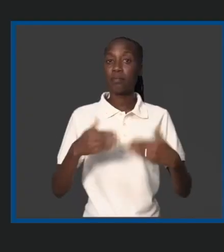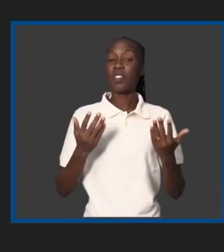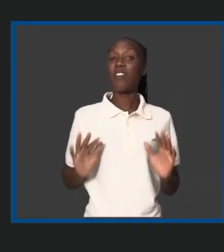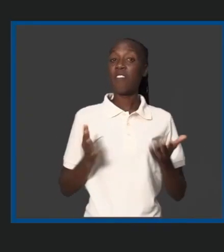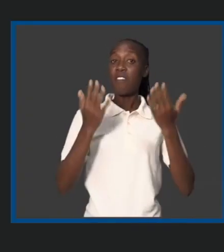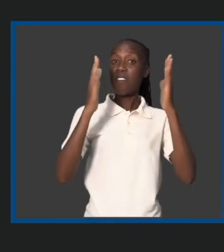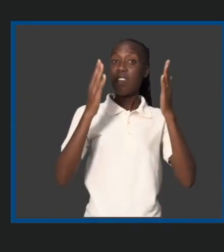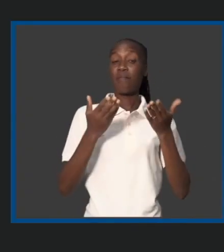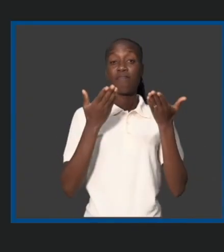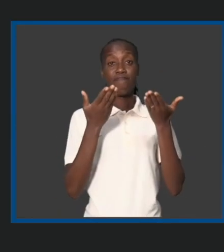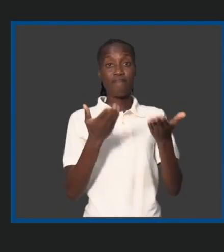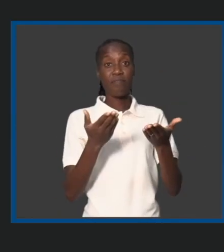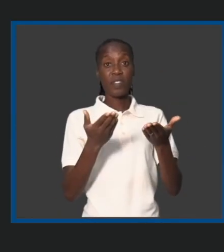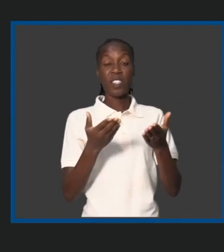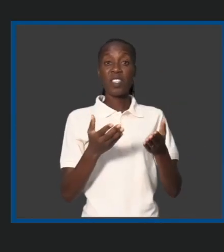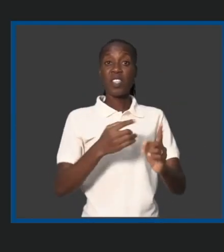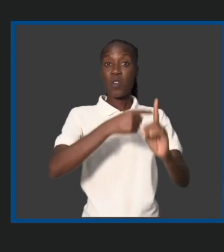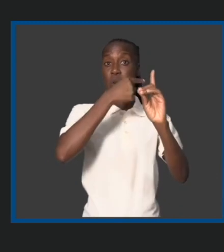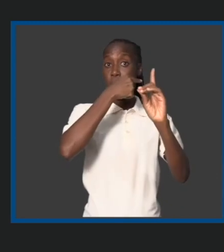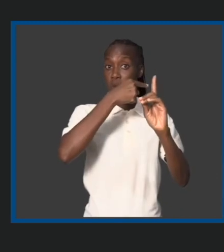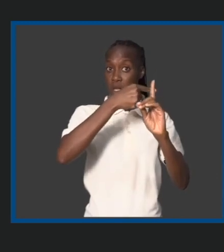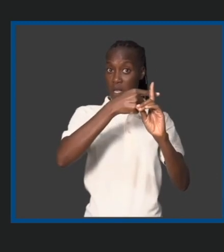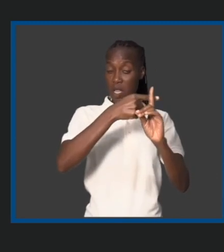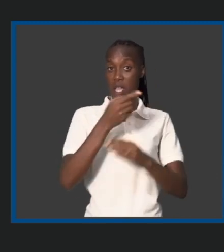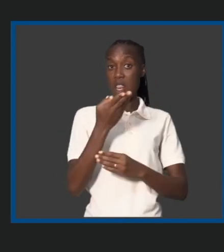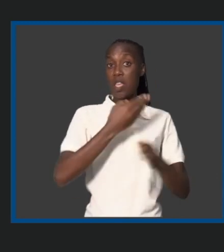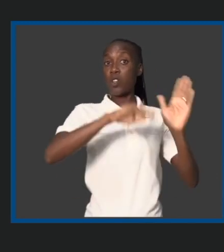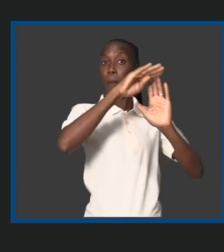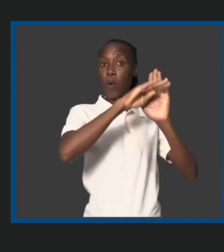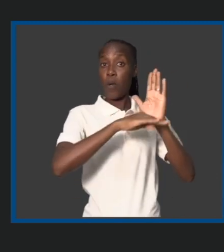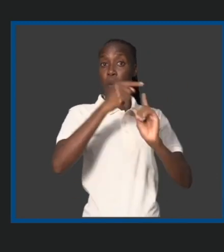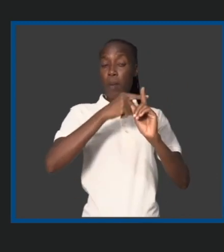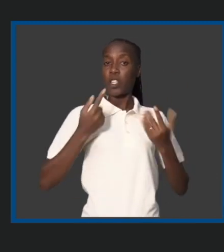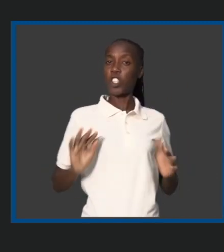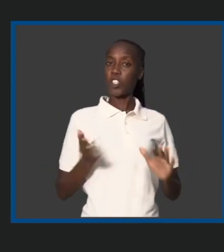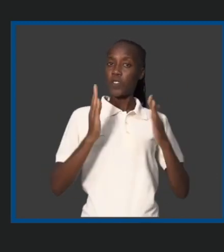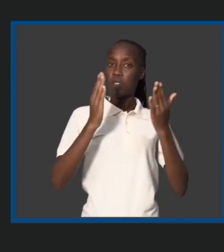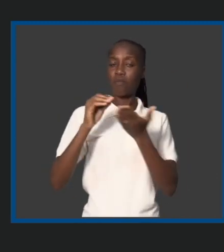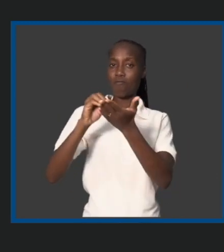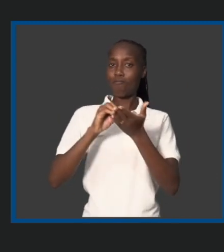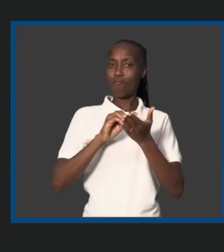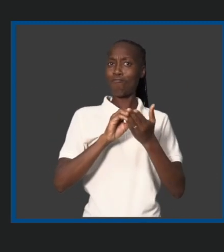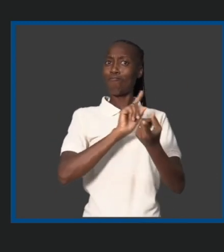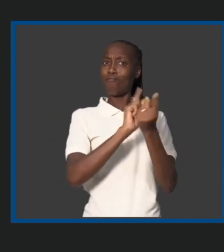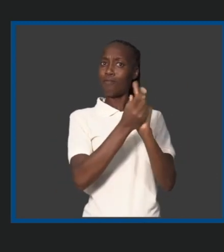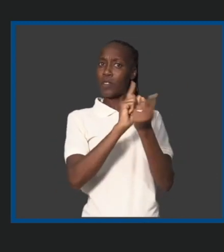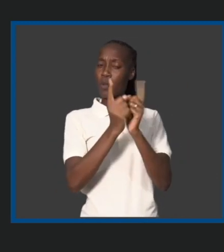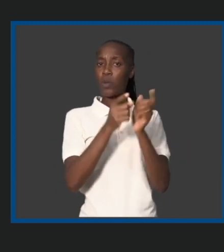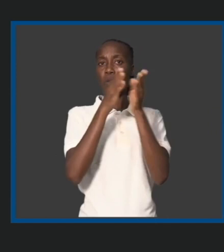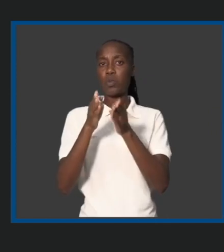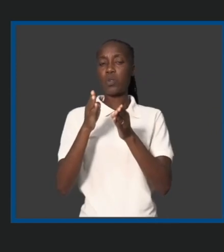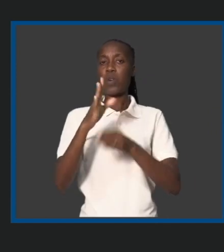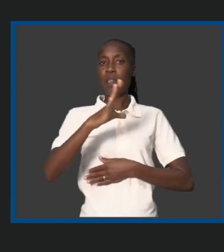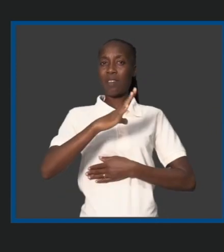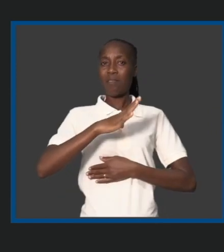Viver a vida de uma forma positiva. Nesta edição de Mais Vida, trazemos o encontro de